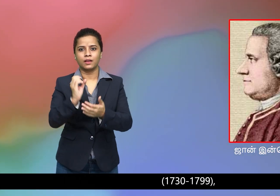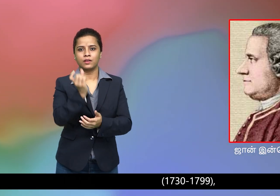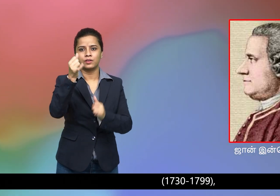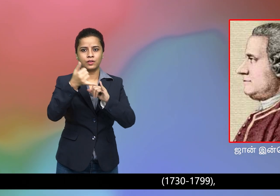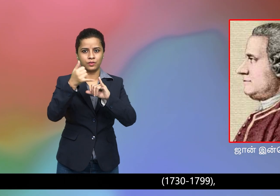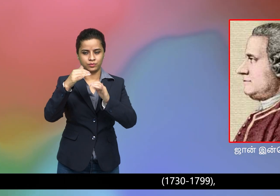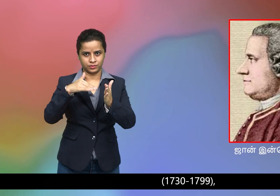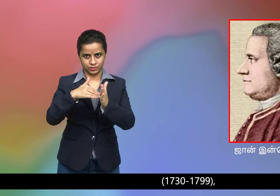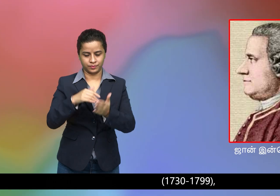1730 முதல்